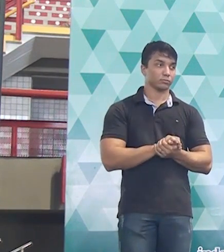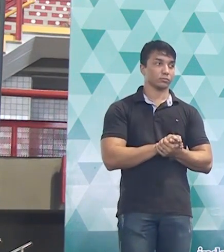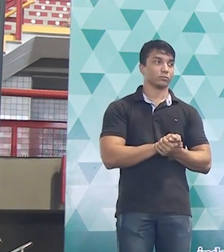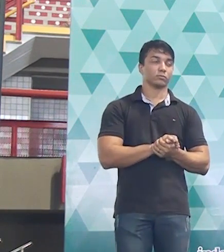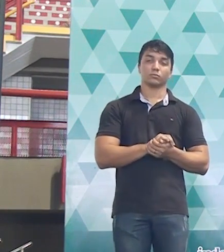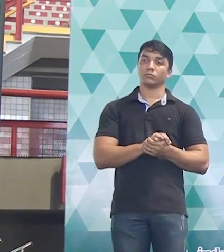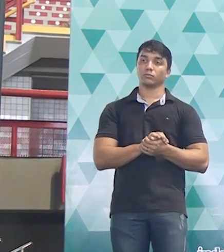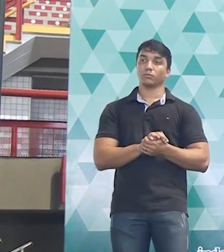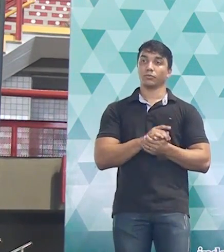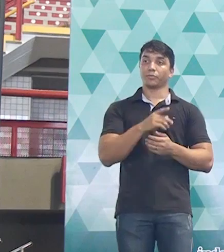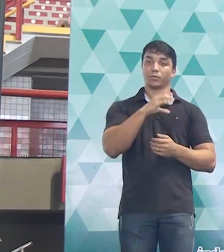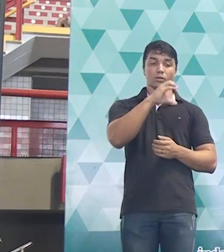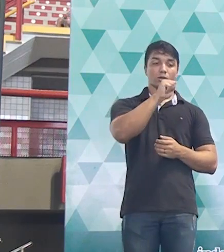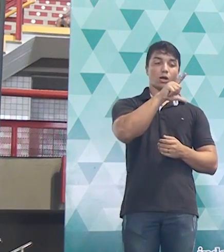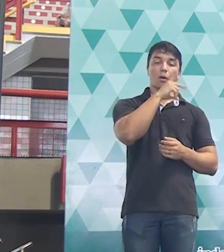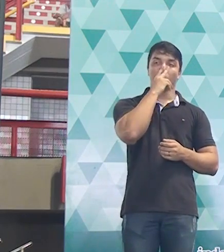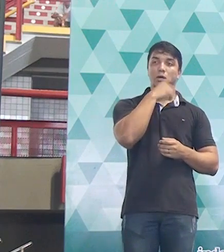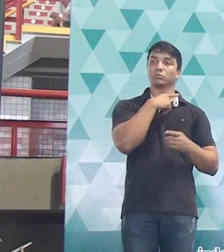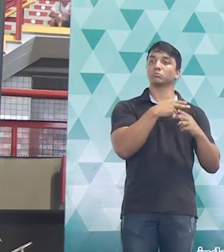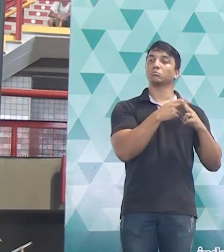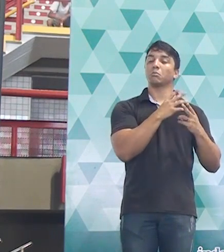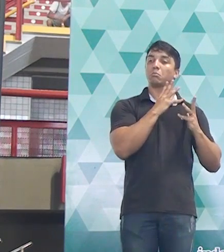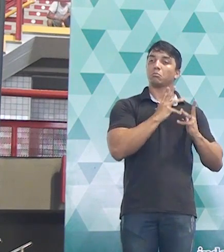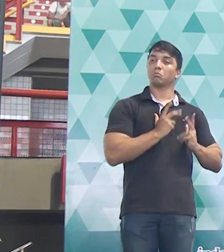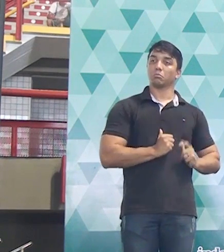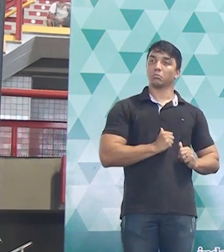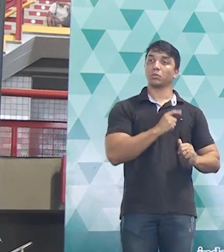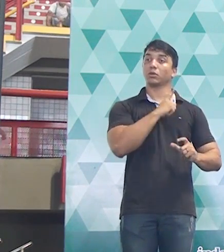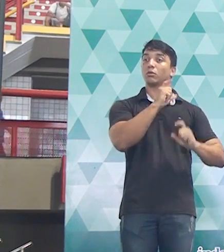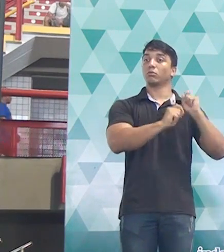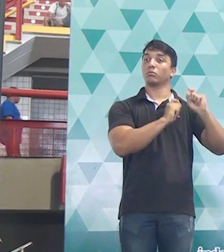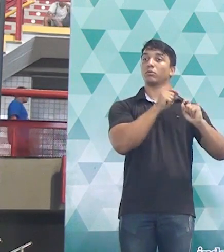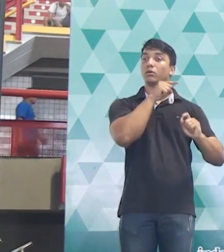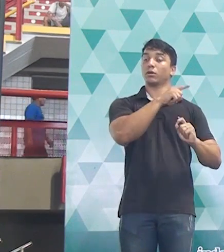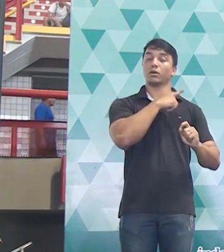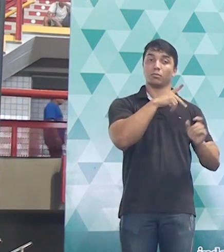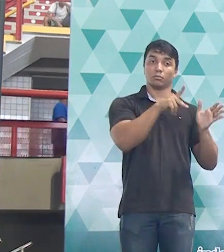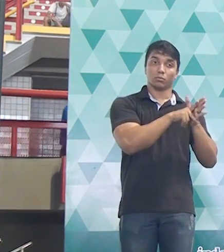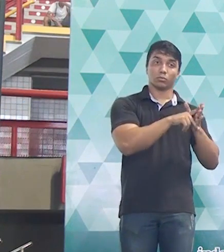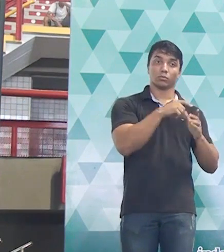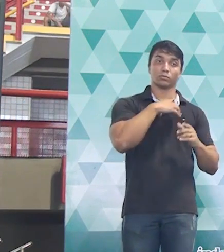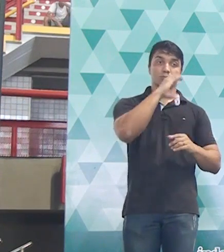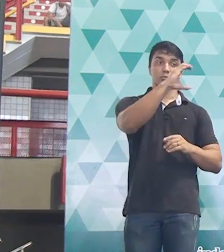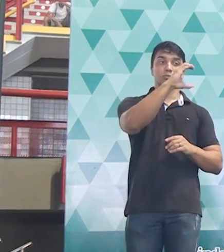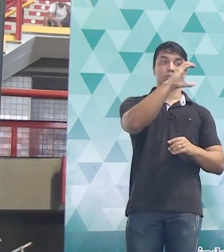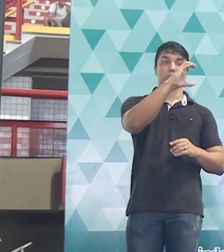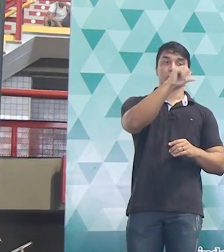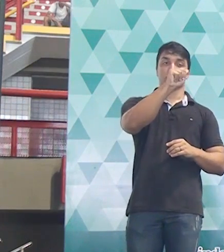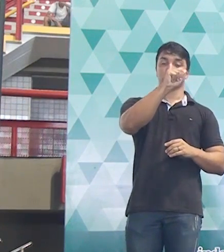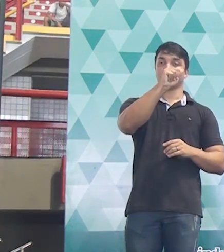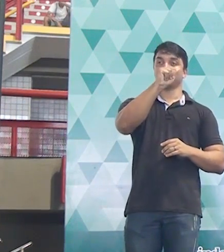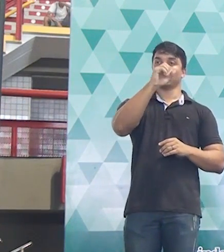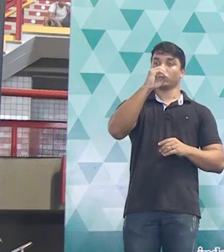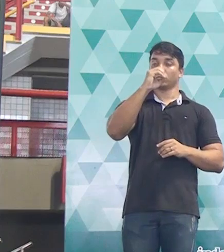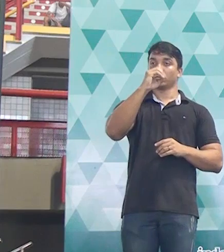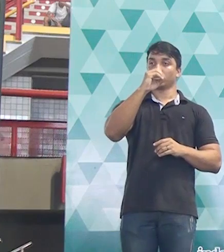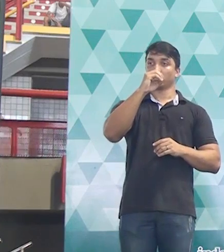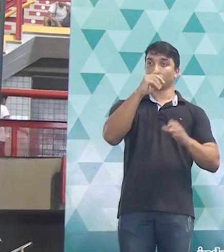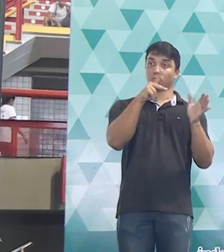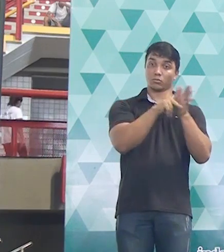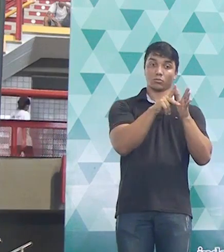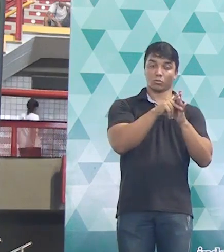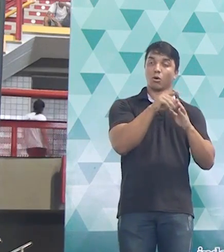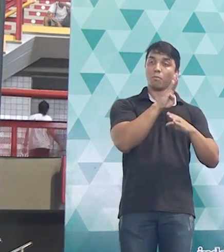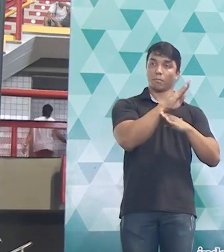Primeira, cal virgem. Cal virgem é um material de fórmula CaO, é um óxido de caráter